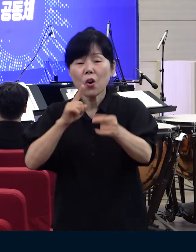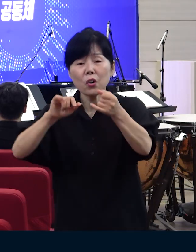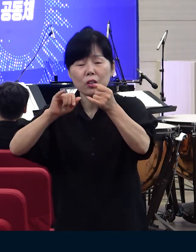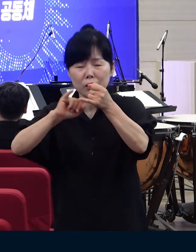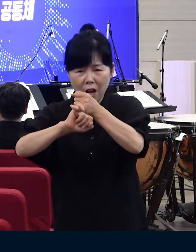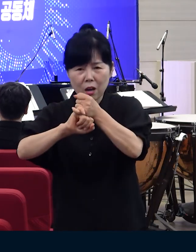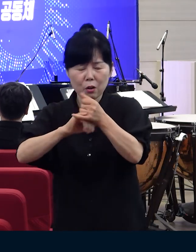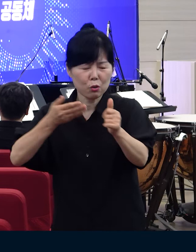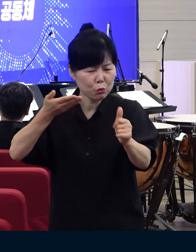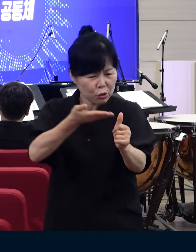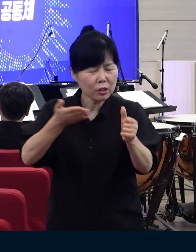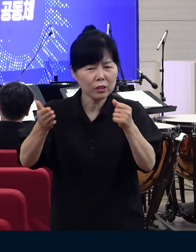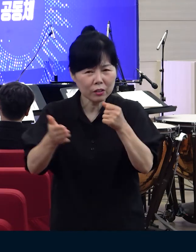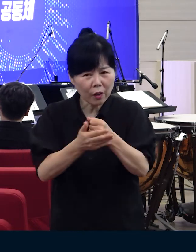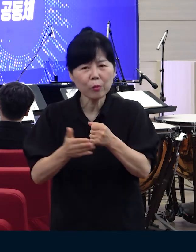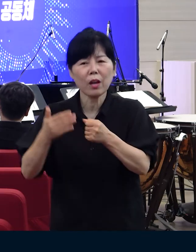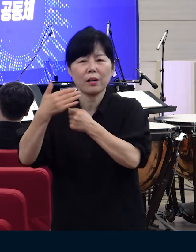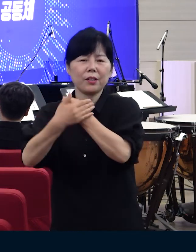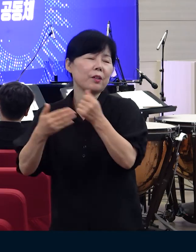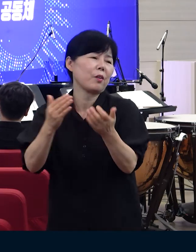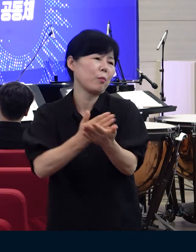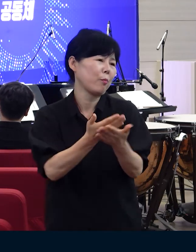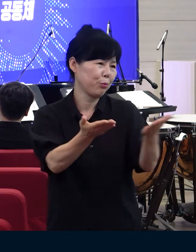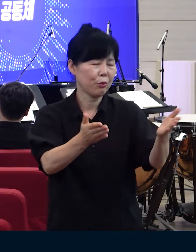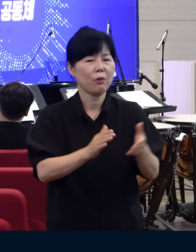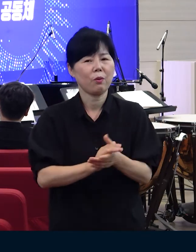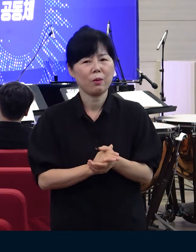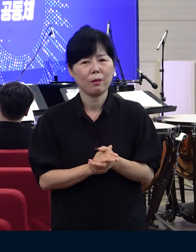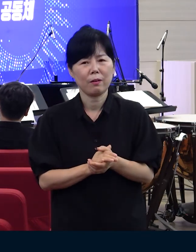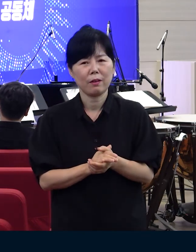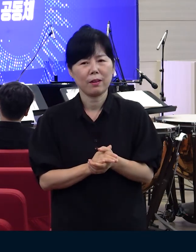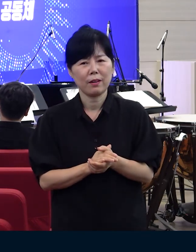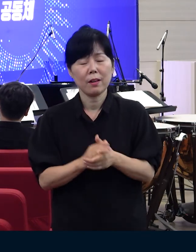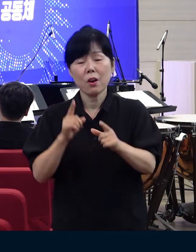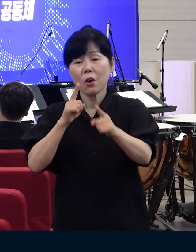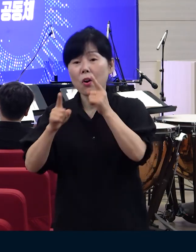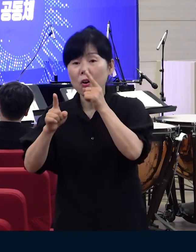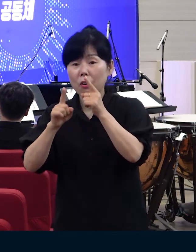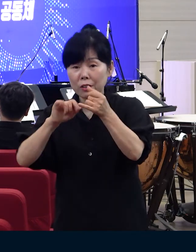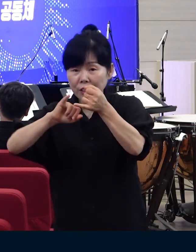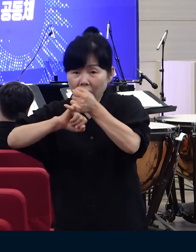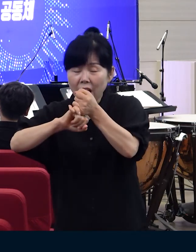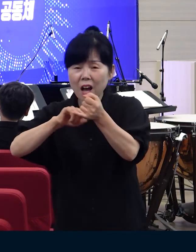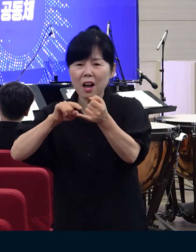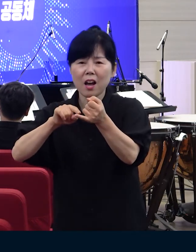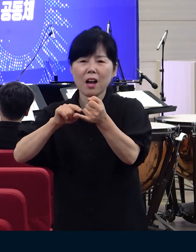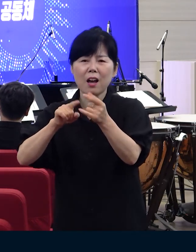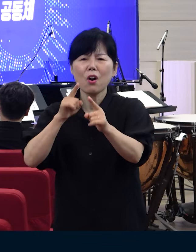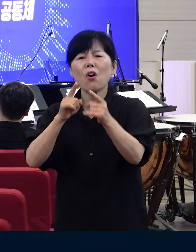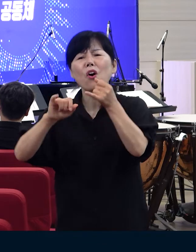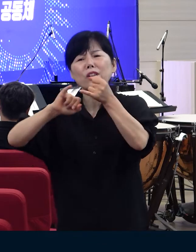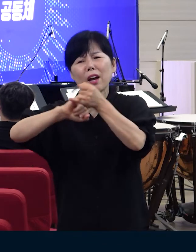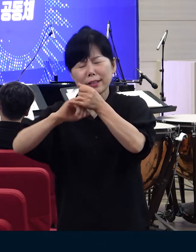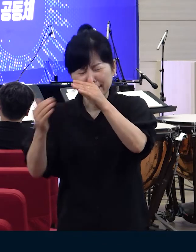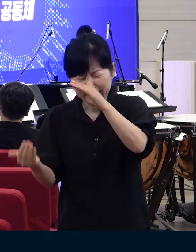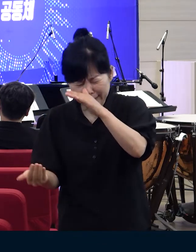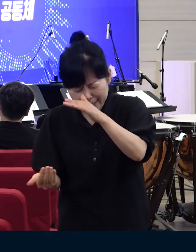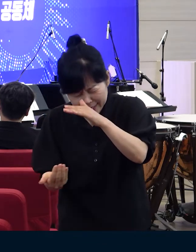그에게 언약을 주셨으니까. 여러분, 이것이 바로 언약이라는 것이 가지고 있는 기가 막힌 축복의